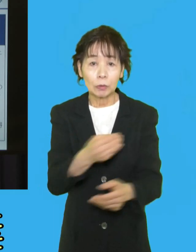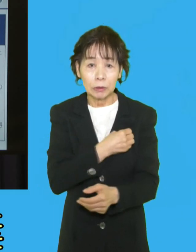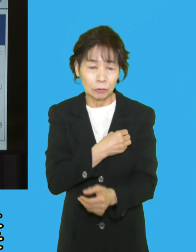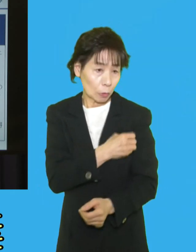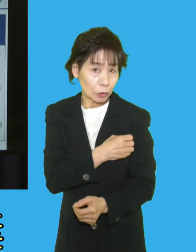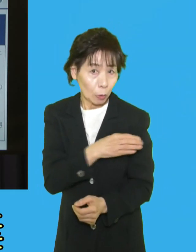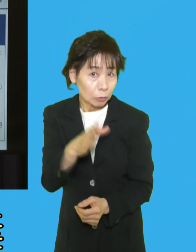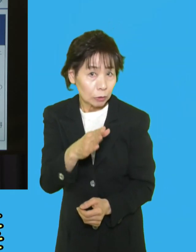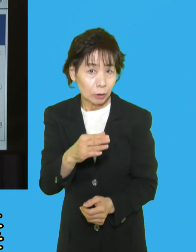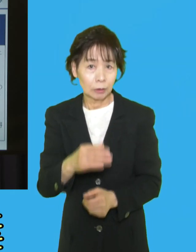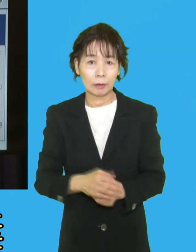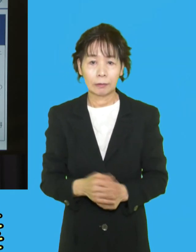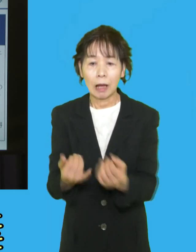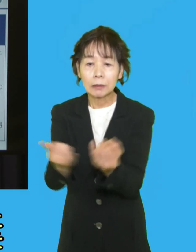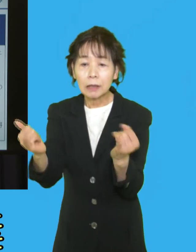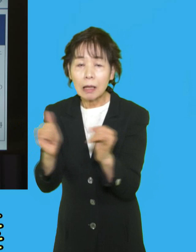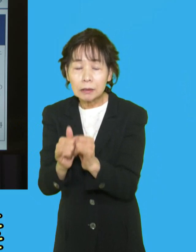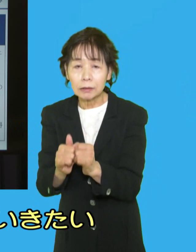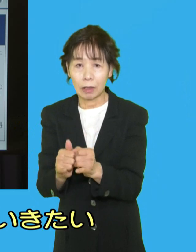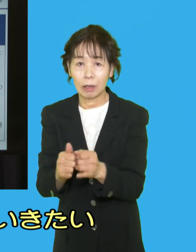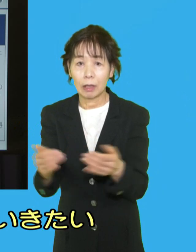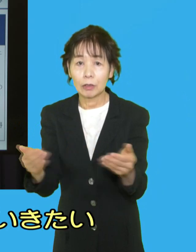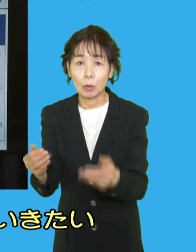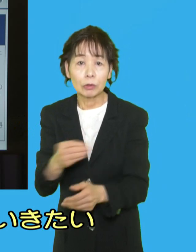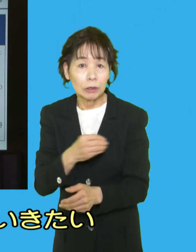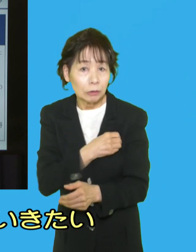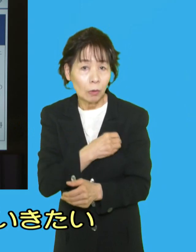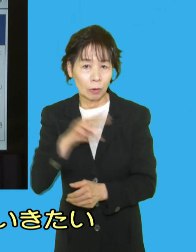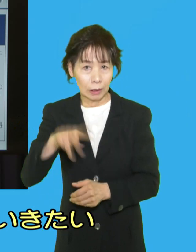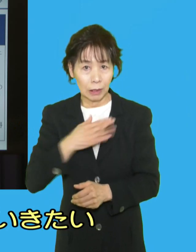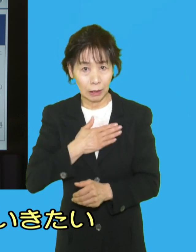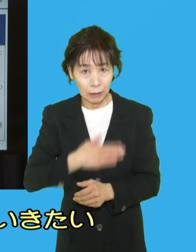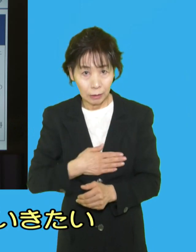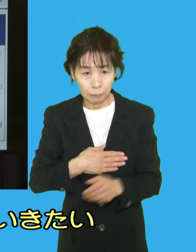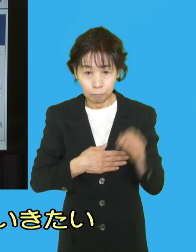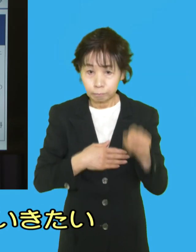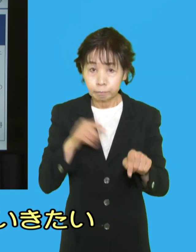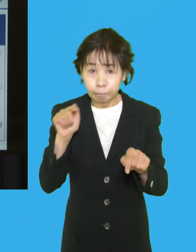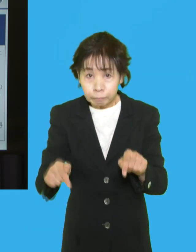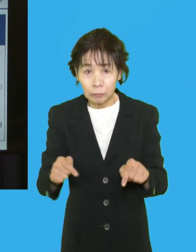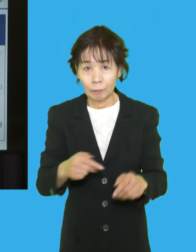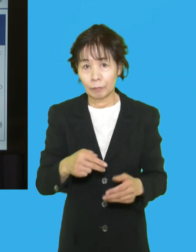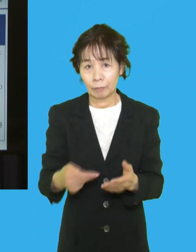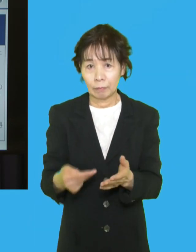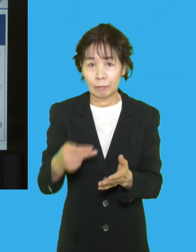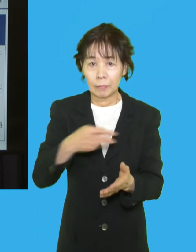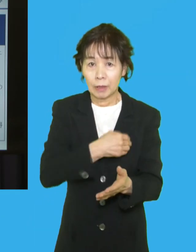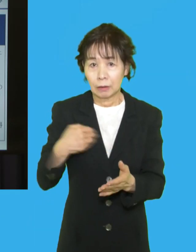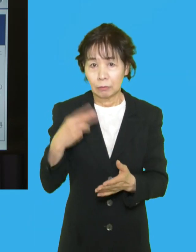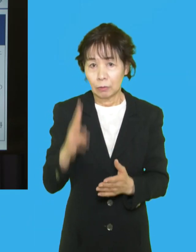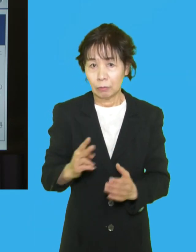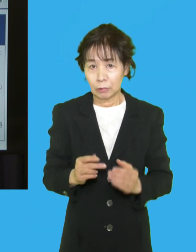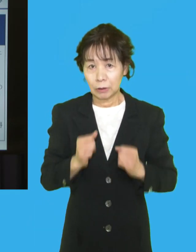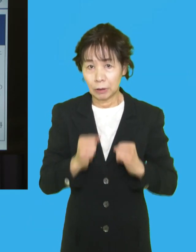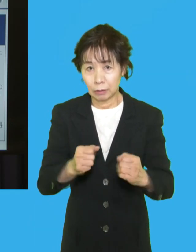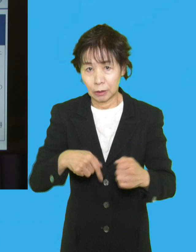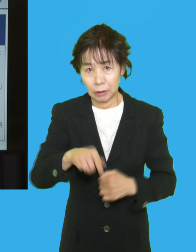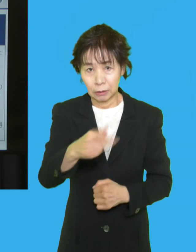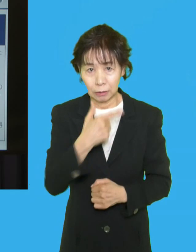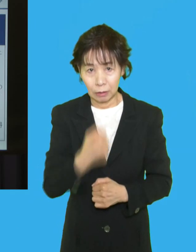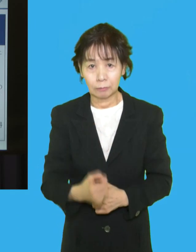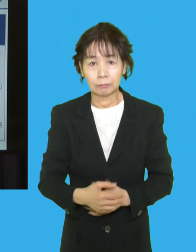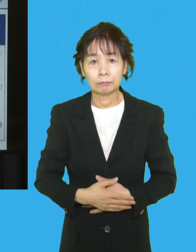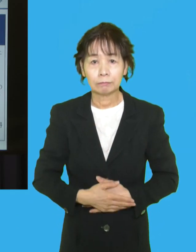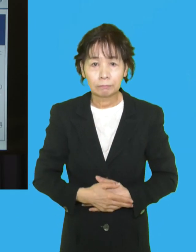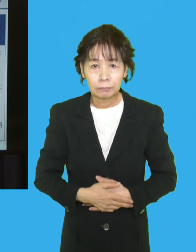欲とそして男性職員のその理解というものも両立できるように体制を取っていきたいと考えています。